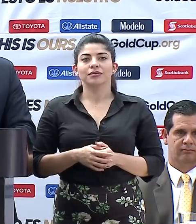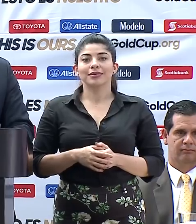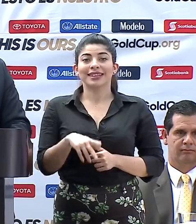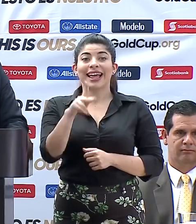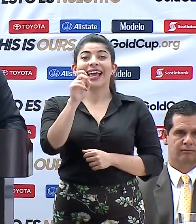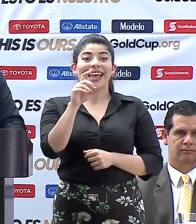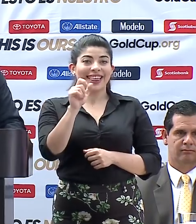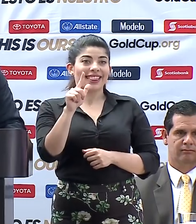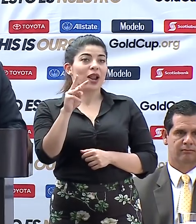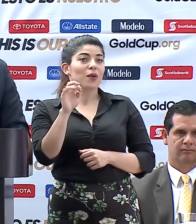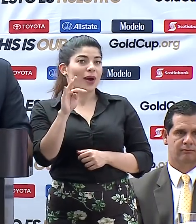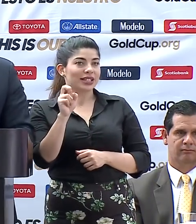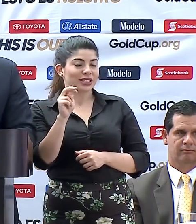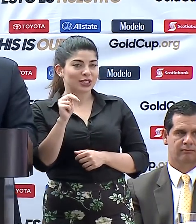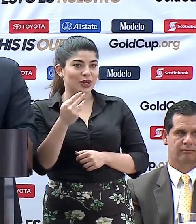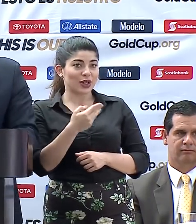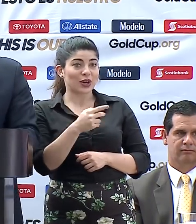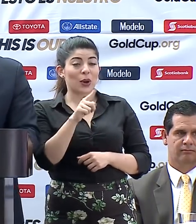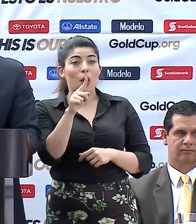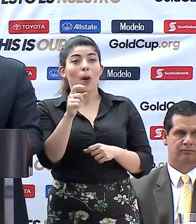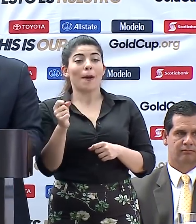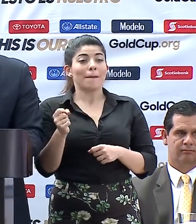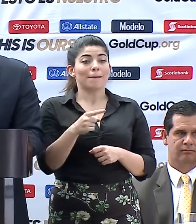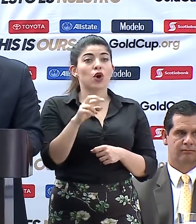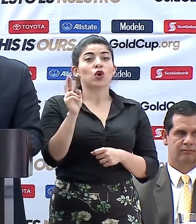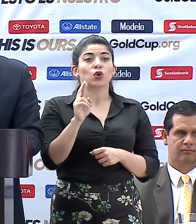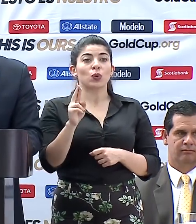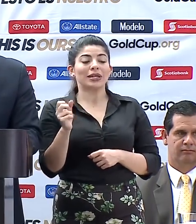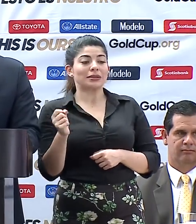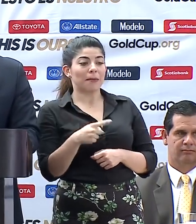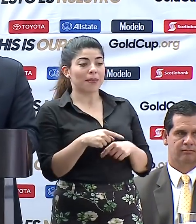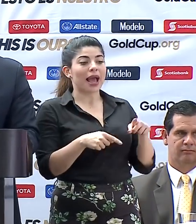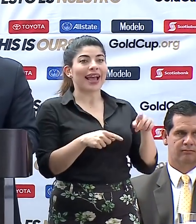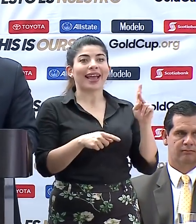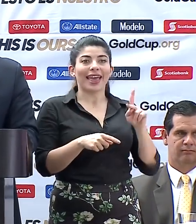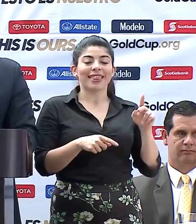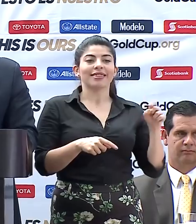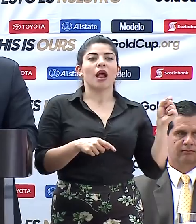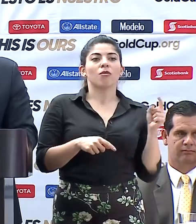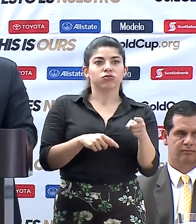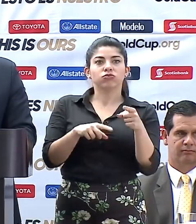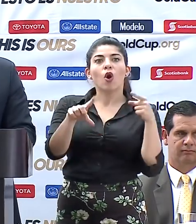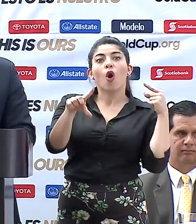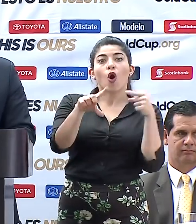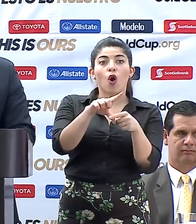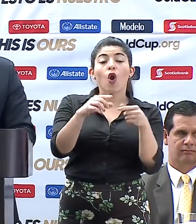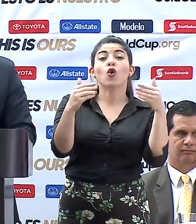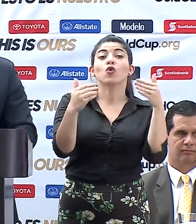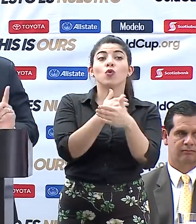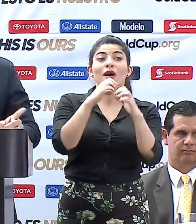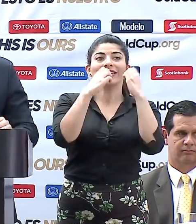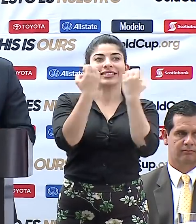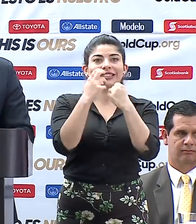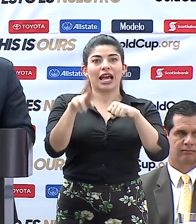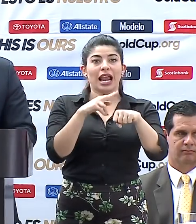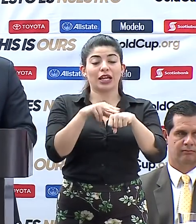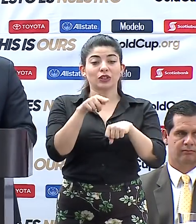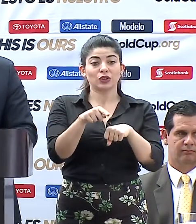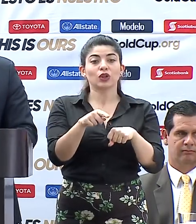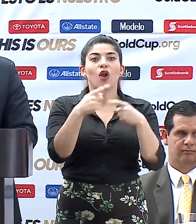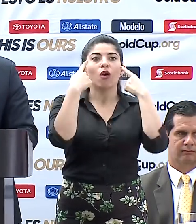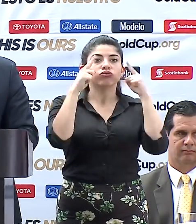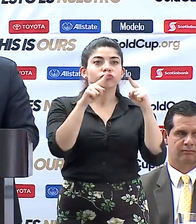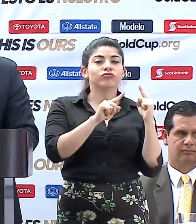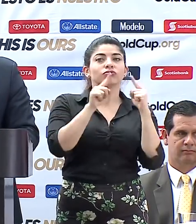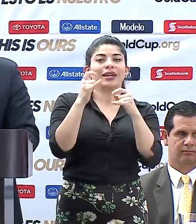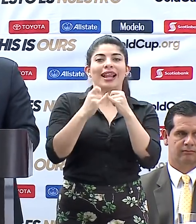Kendall Waston, con un pase de Brian Ruiz, anotaba el gol en el nuevo Estadio Nacional que nos llevó a la última Copa